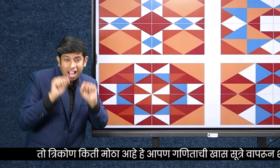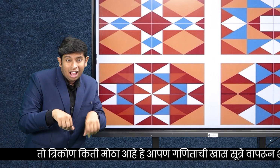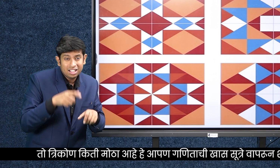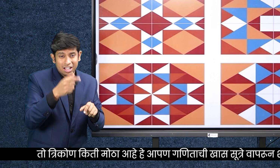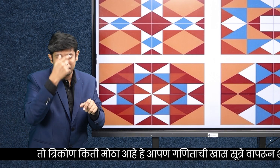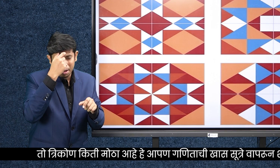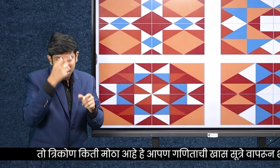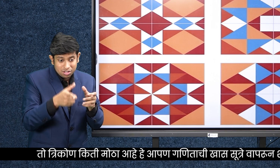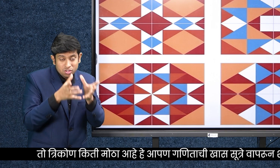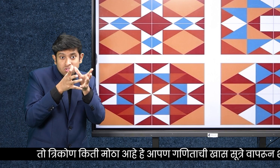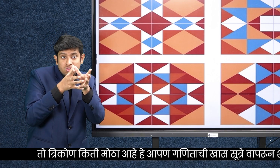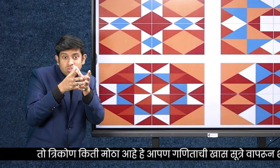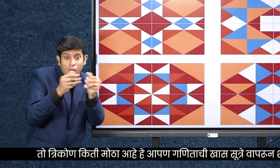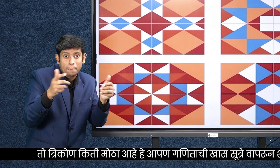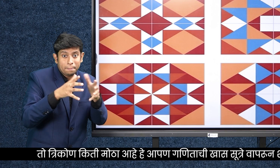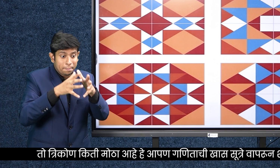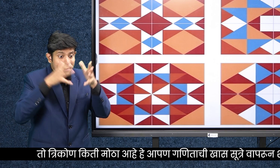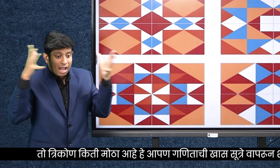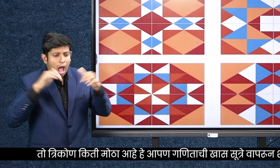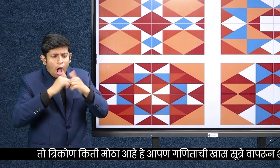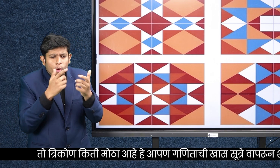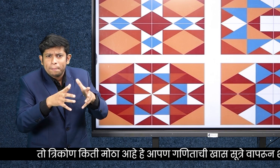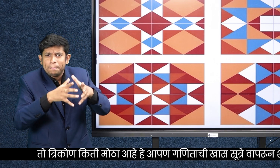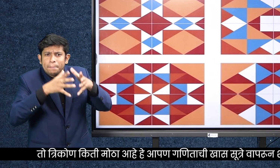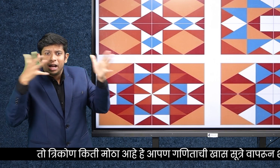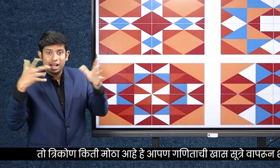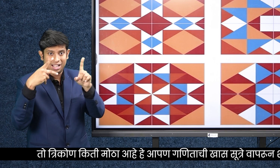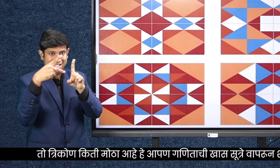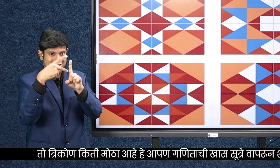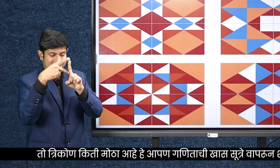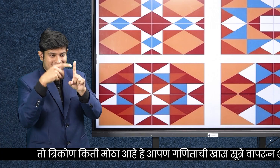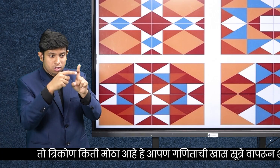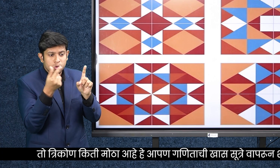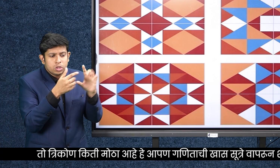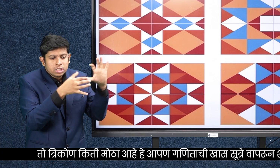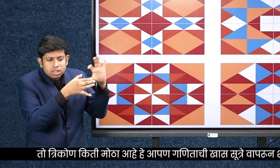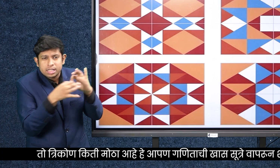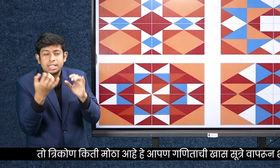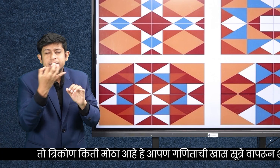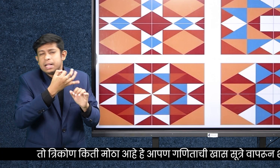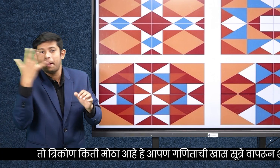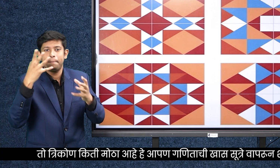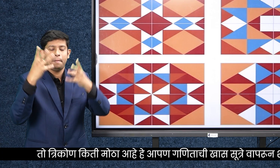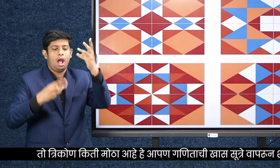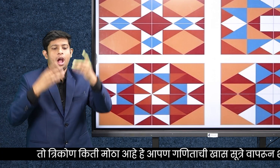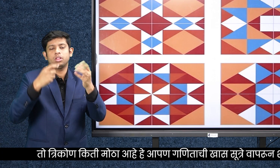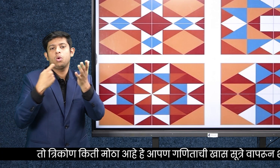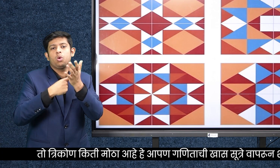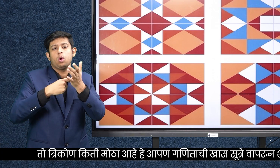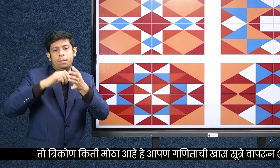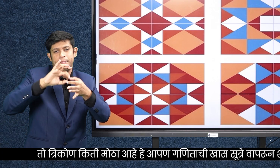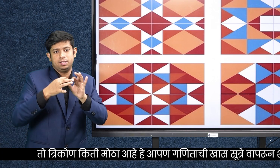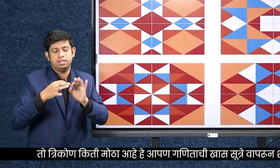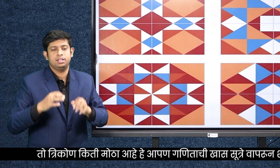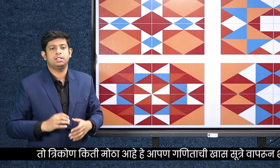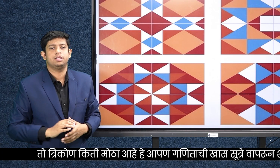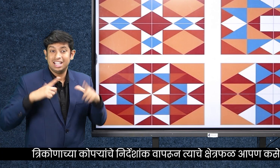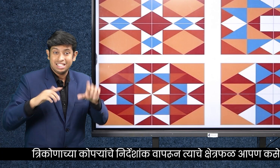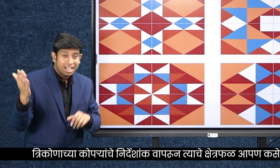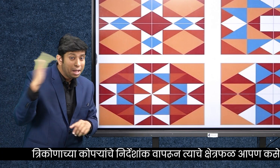त्रिकोण किती मोठा आहे हे आपण गणिताची खास सूत्रे वापरून शोधू शकतो.